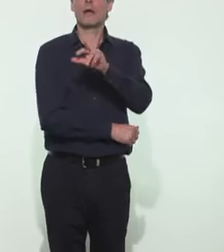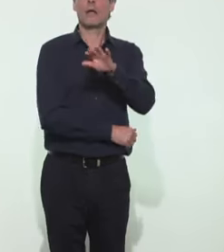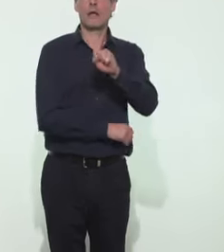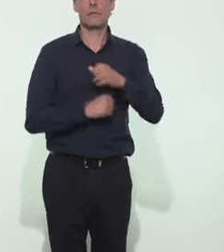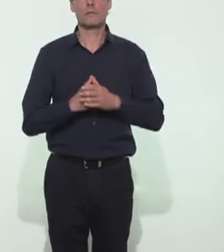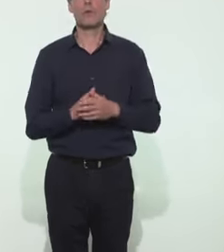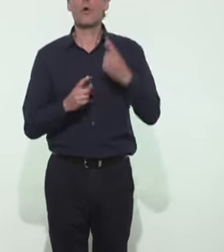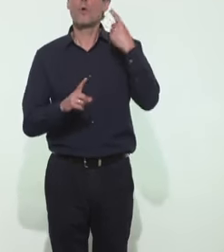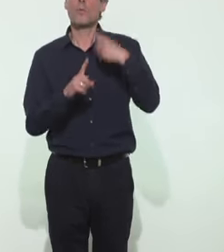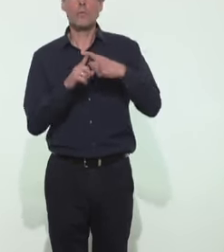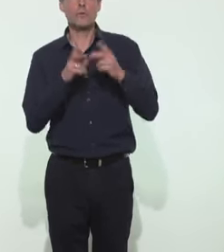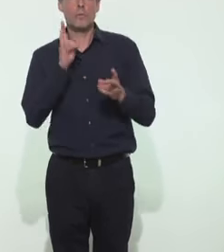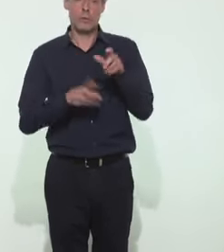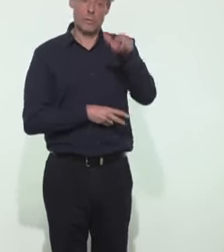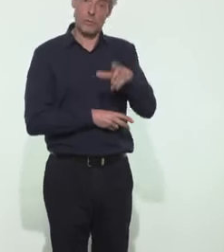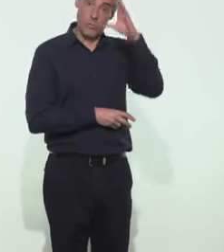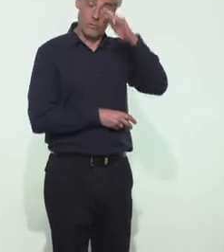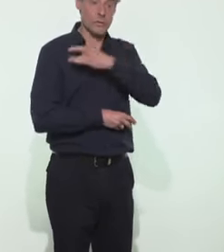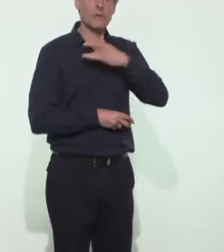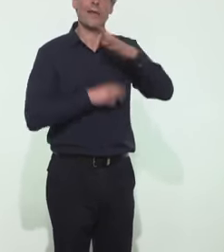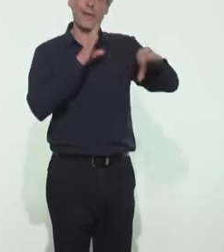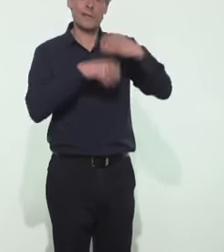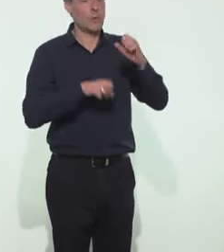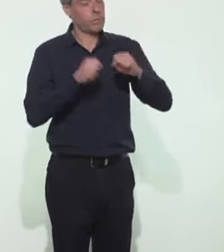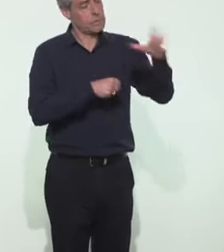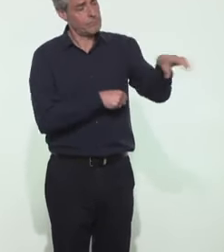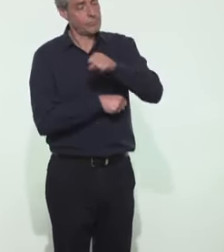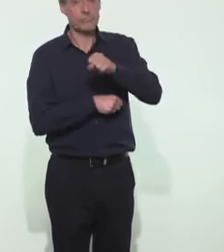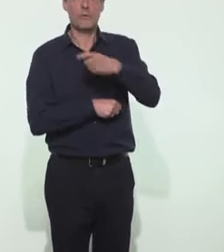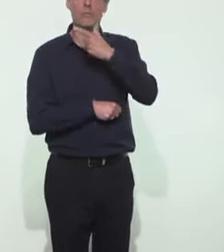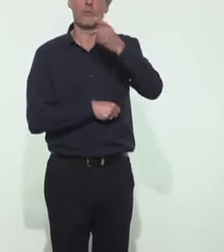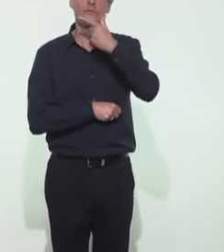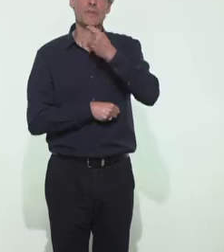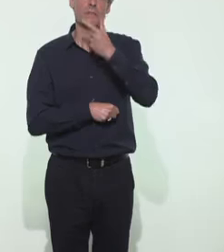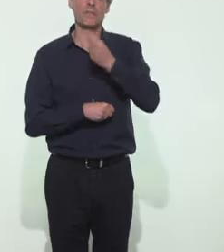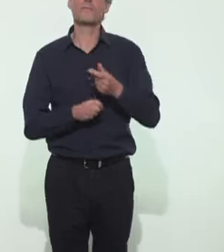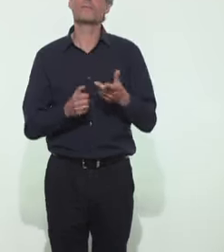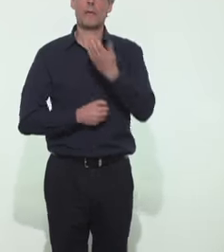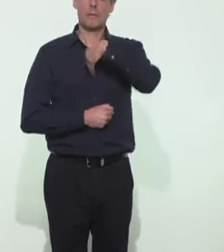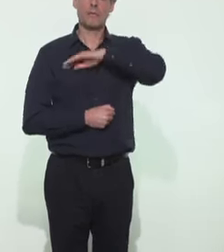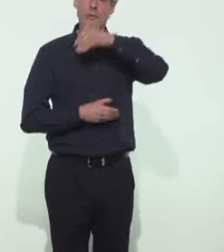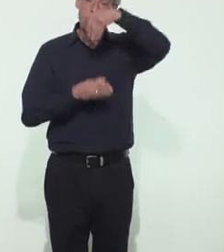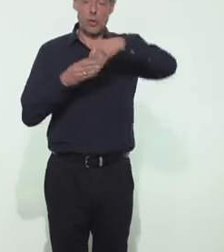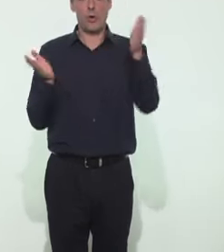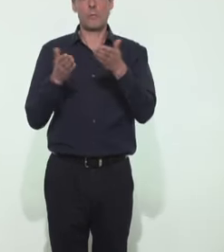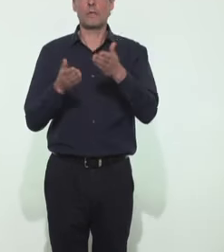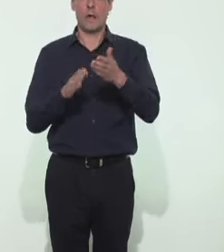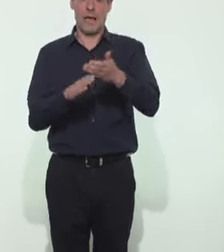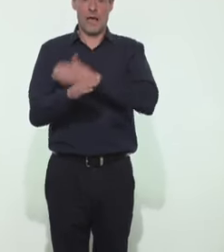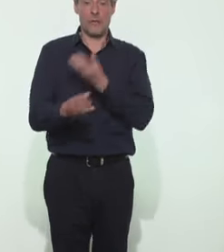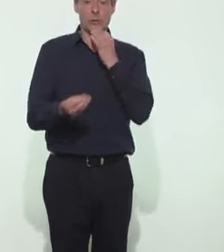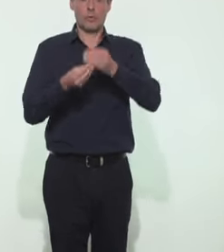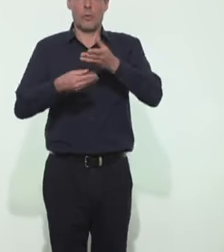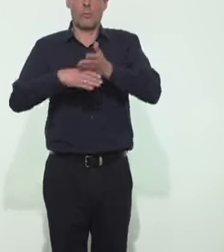et le recours aux professionnels de santé extérieur sera facilité les prises en charge à l'hôpital seront anticipées et